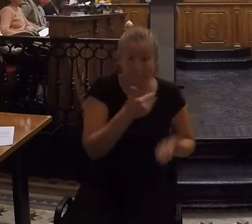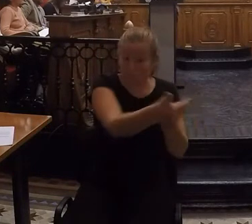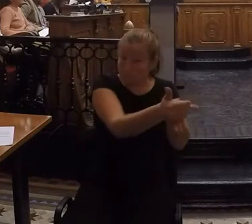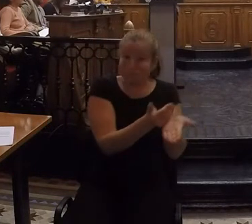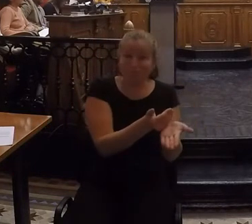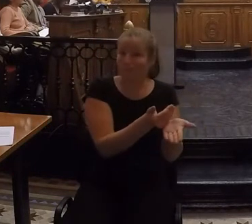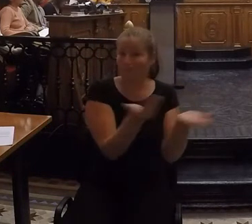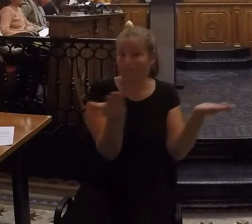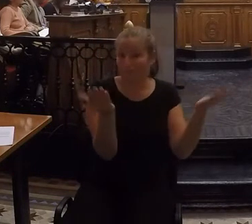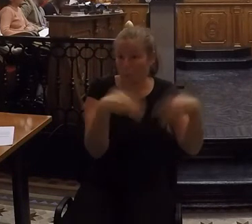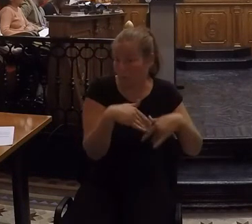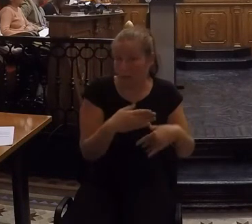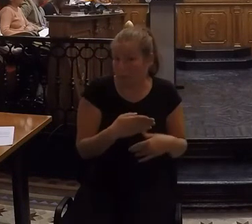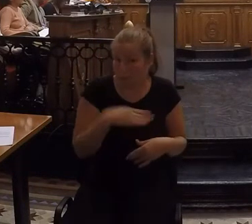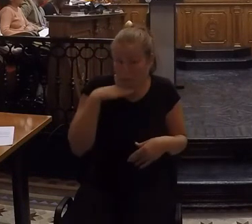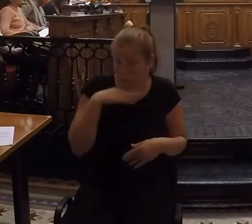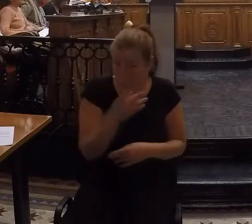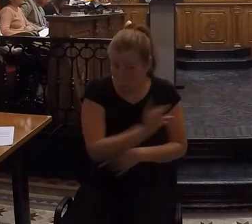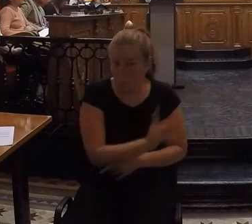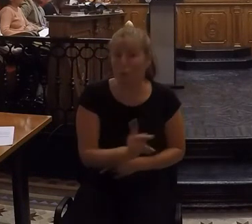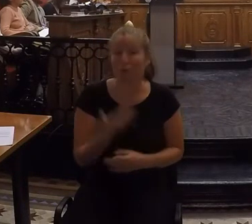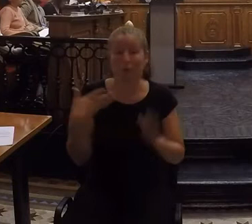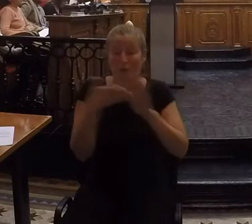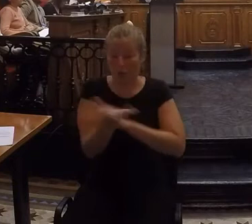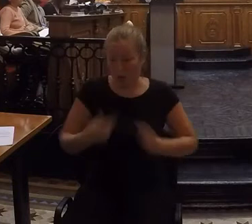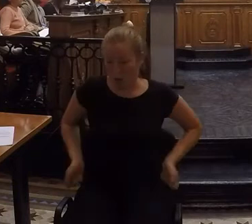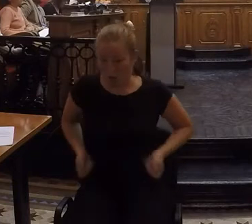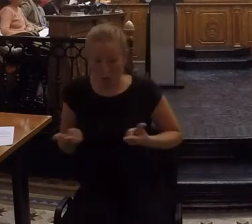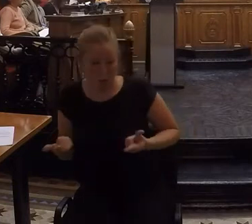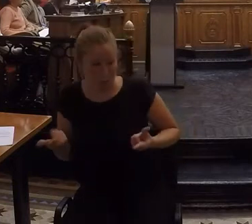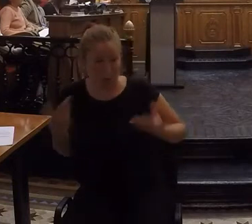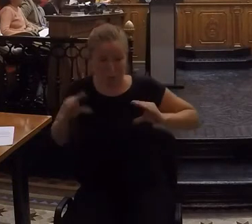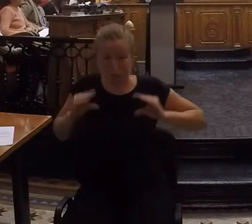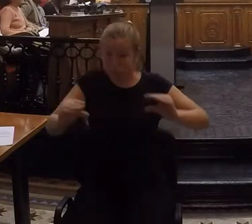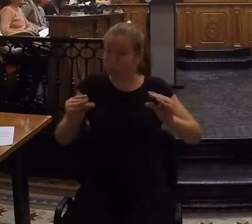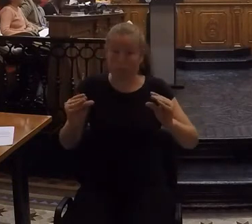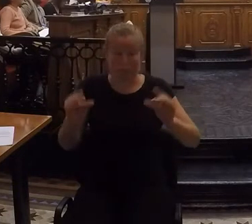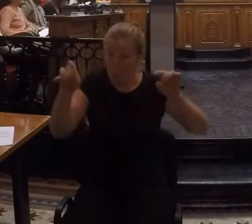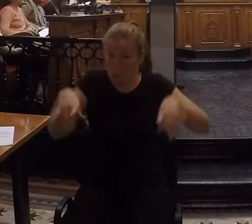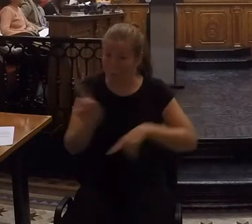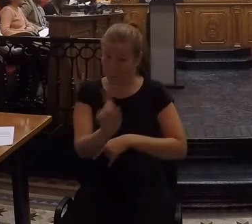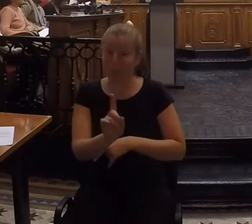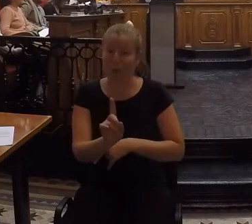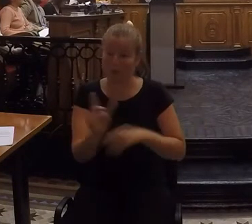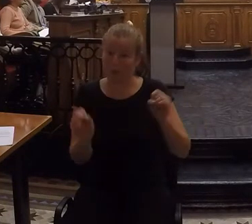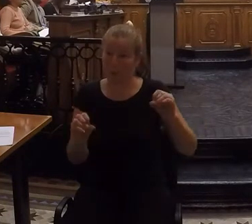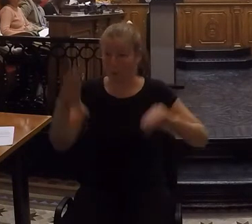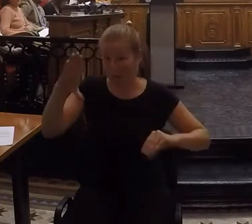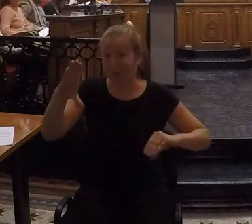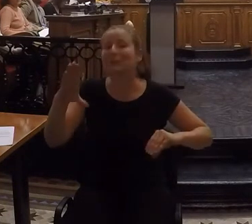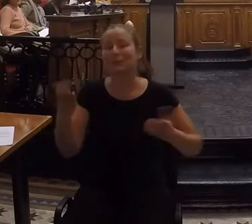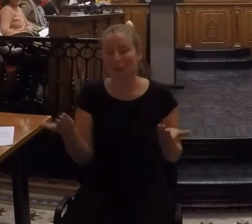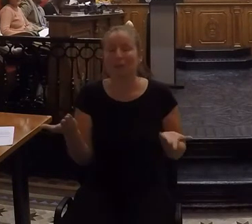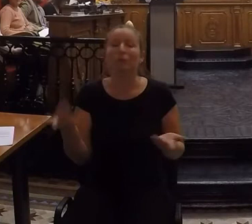ingresos previstos son suficientes para hacer frente a los gastos también previstos. Por lo tanto, a juicio de los técnicos municipales,